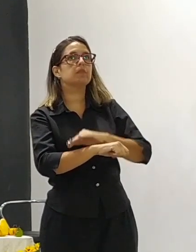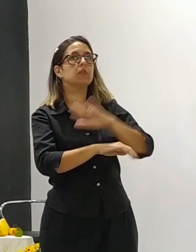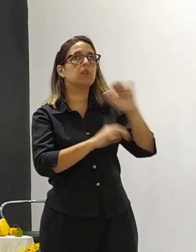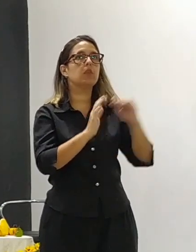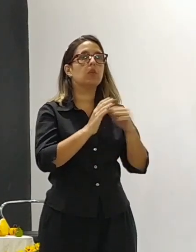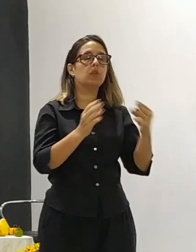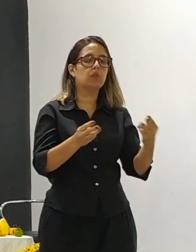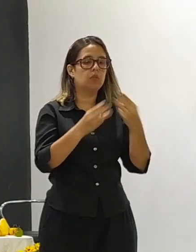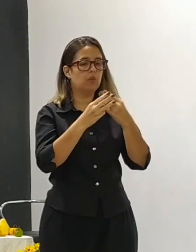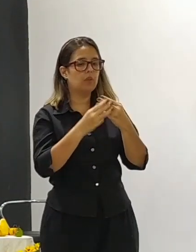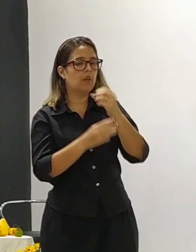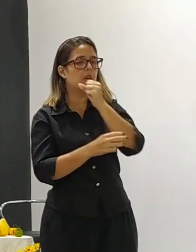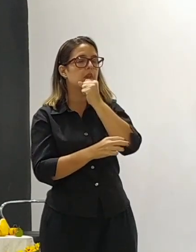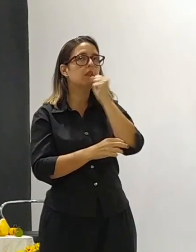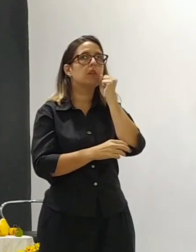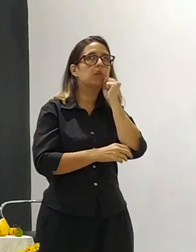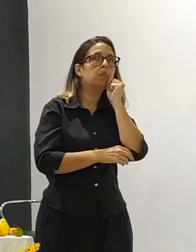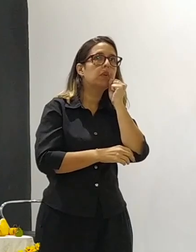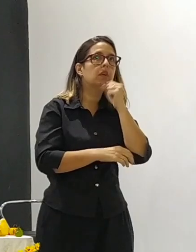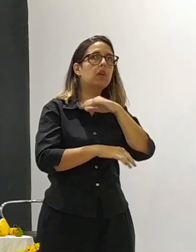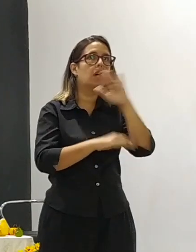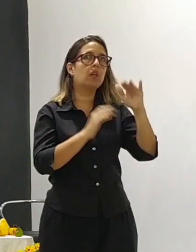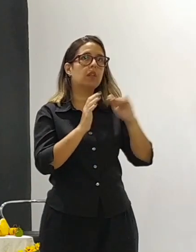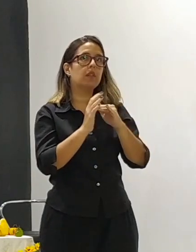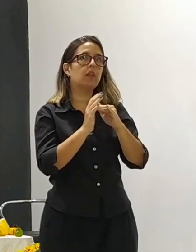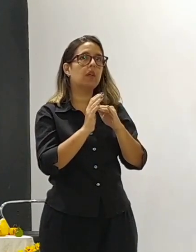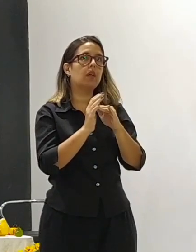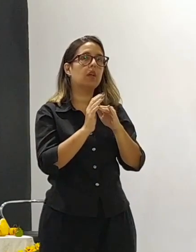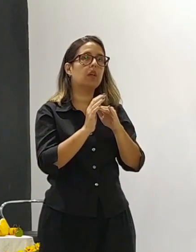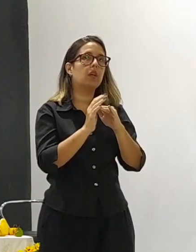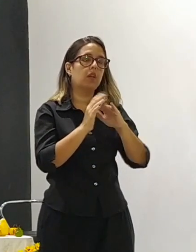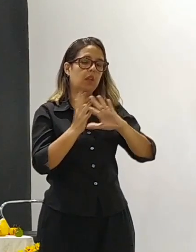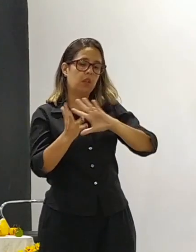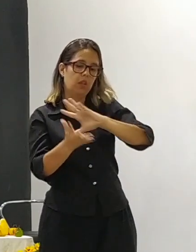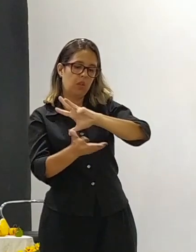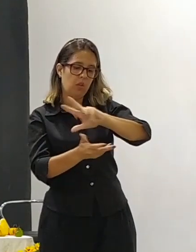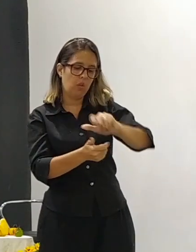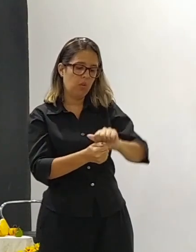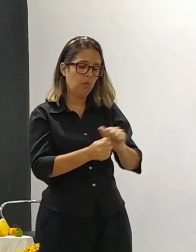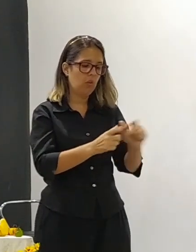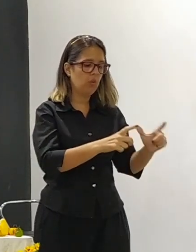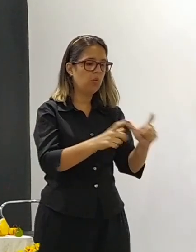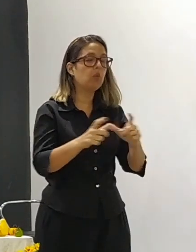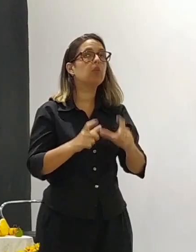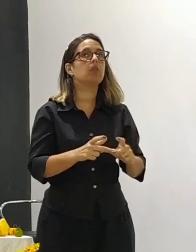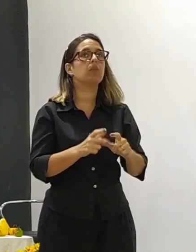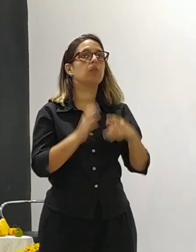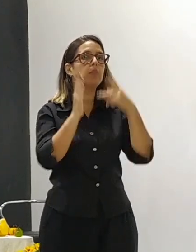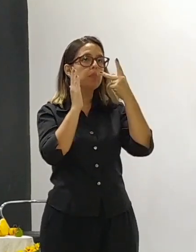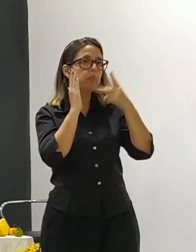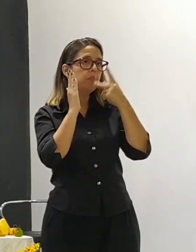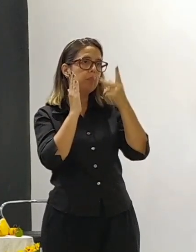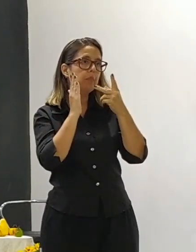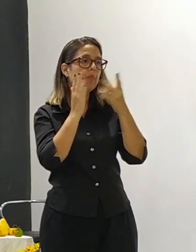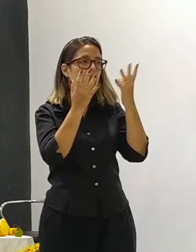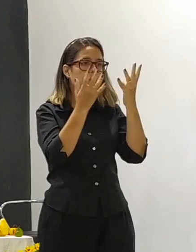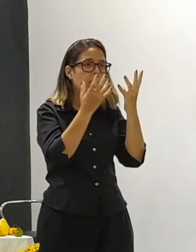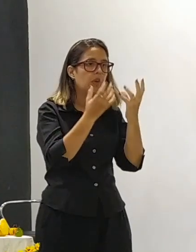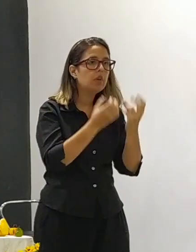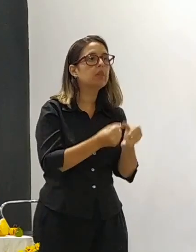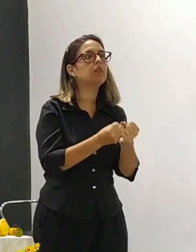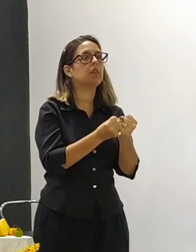toda a Judéia e Samaria e até os confins da terra. Então ali é uma promessa: